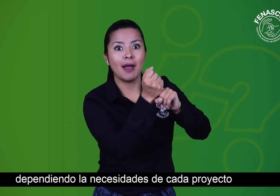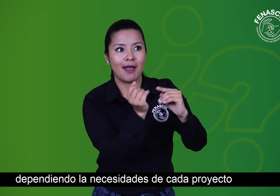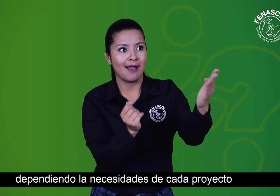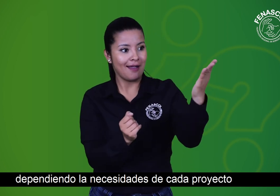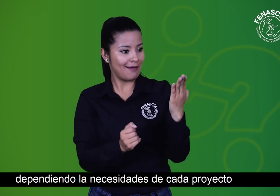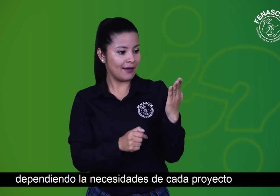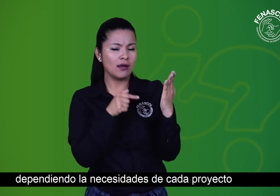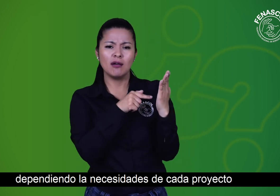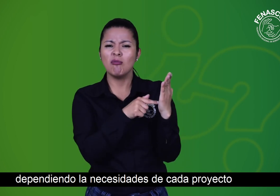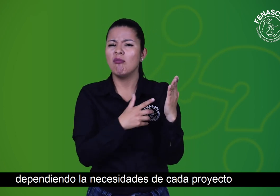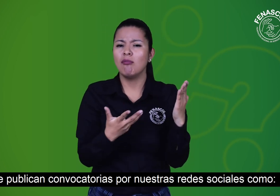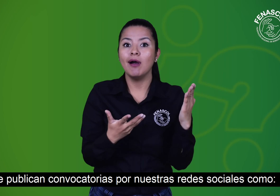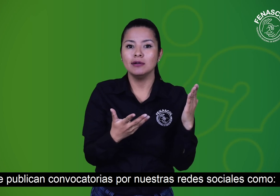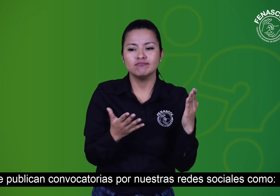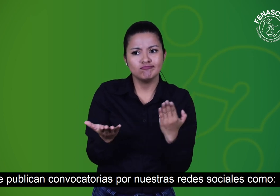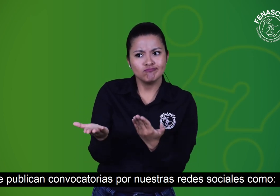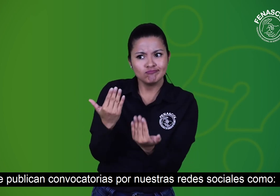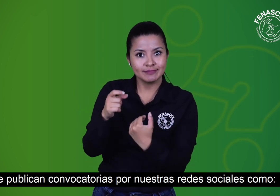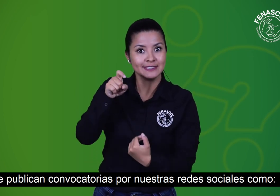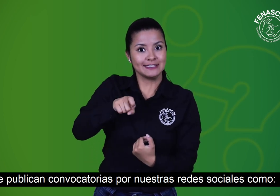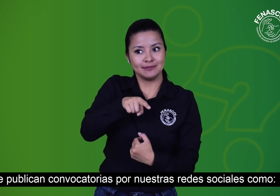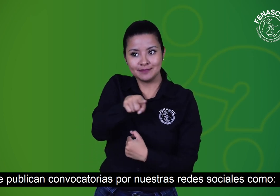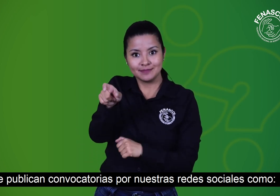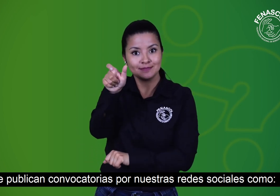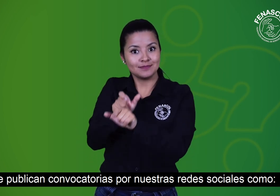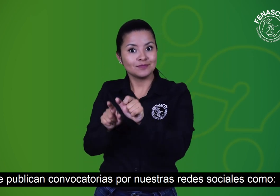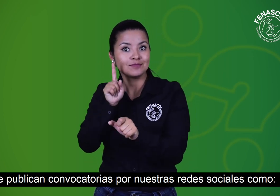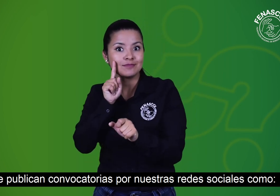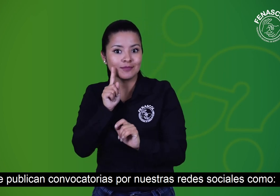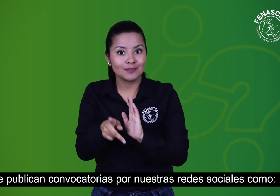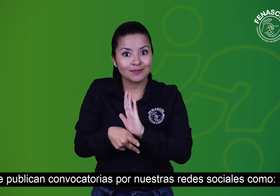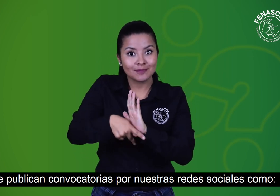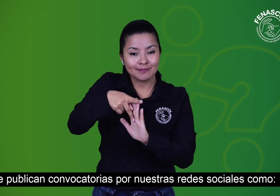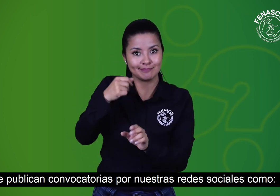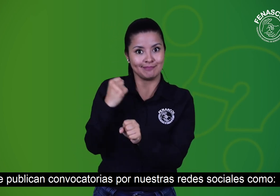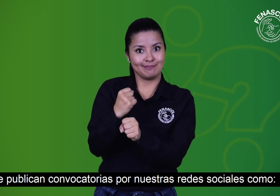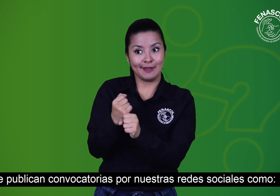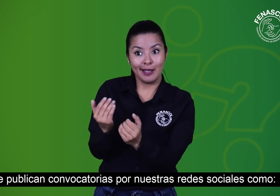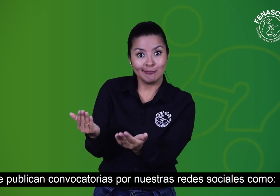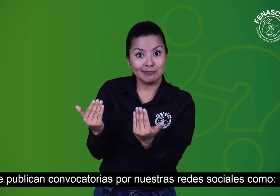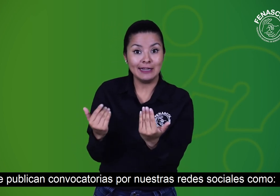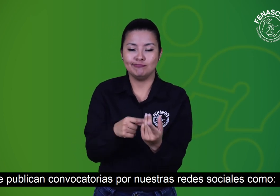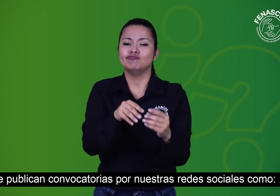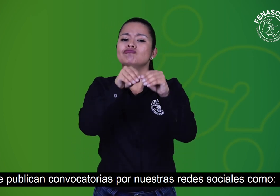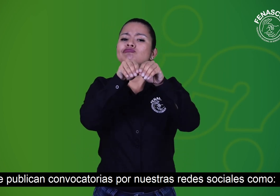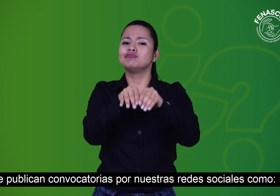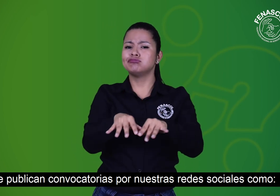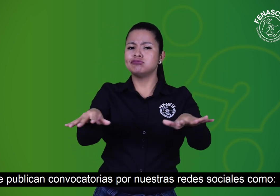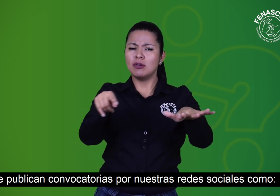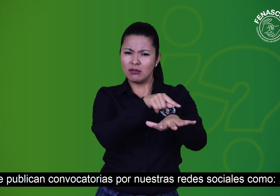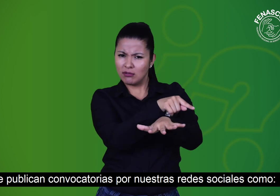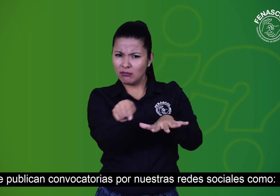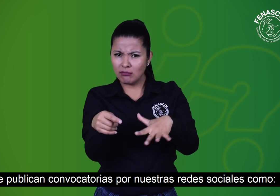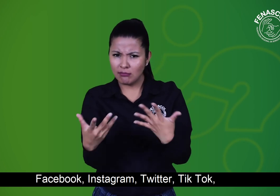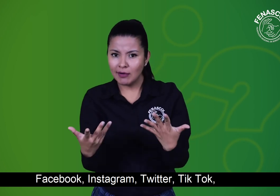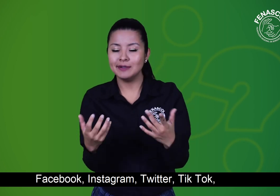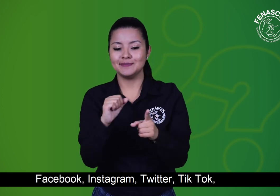proyecto, se publican convocatorias por nuestras redes sociales como Facebook,